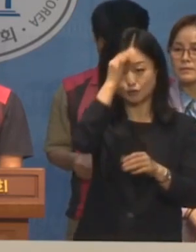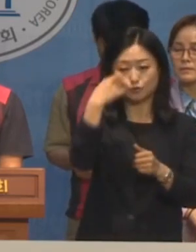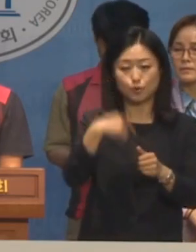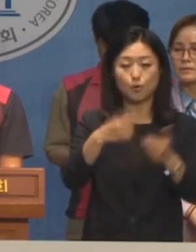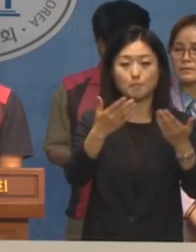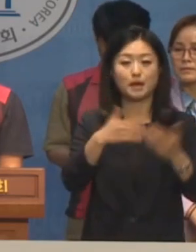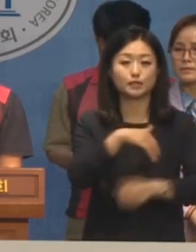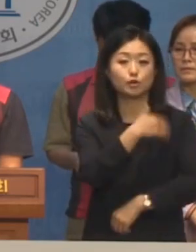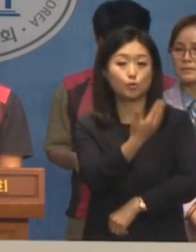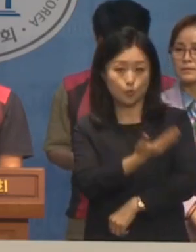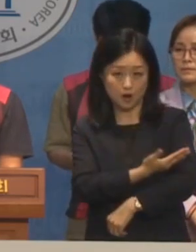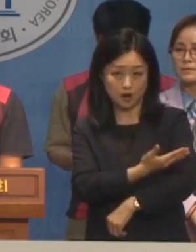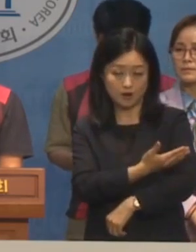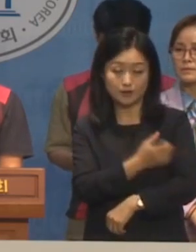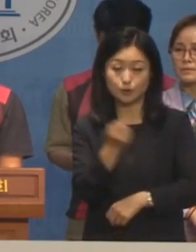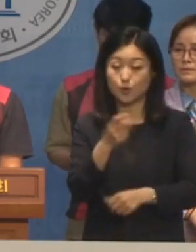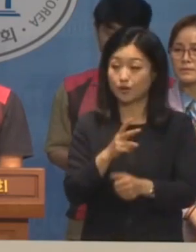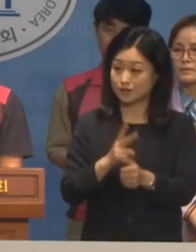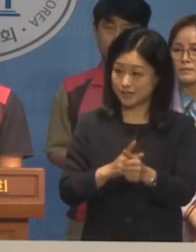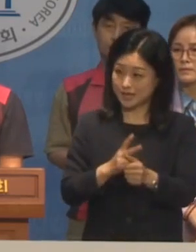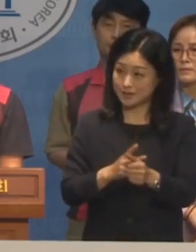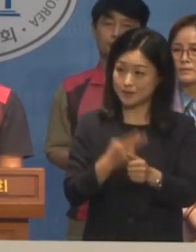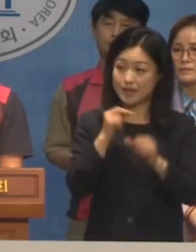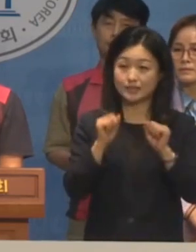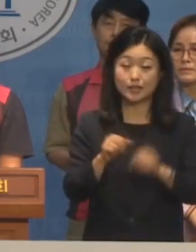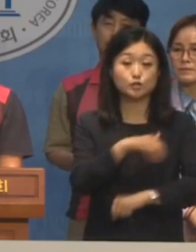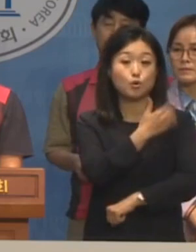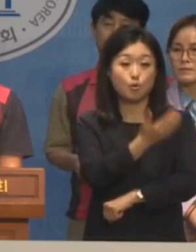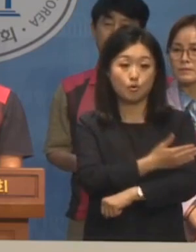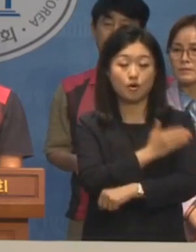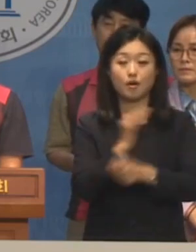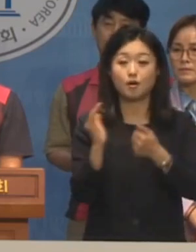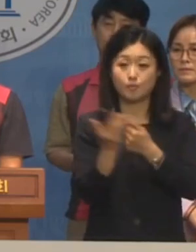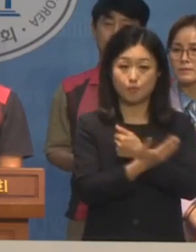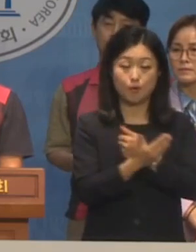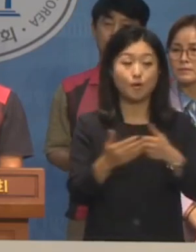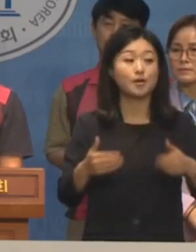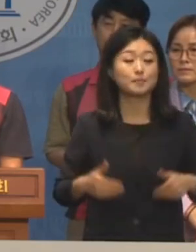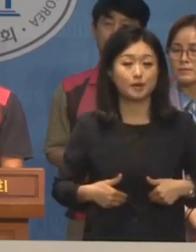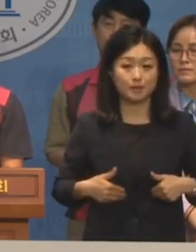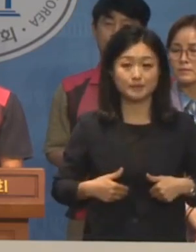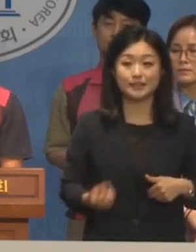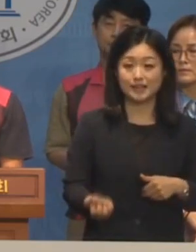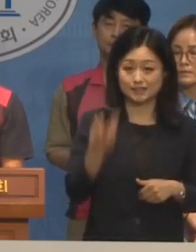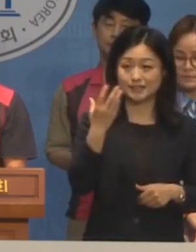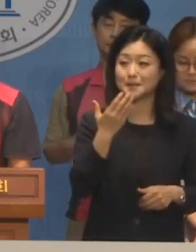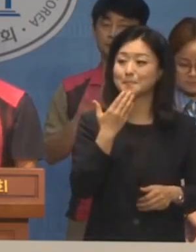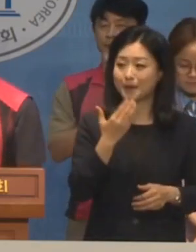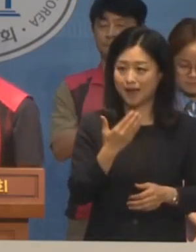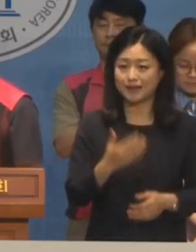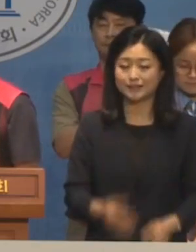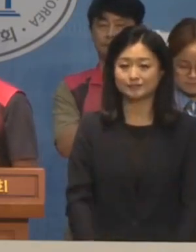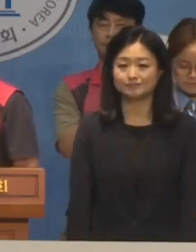권리, 예술 강사들의 생존권 반드시 지켜내겠습니다. 반드시 승리할 것입니다. 고맙습니다.